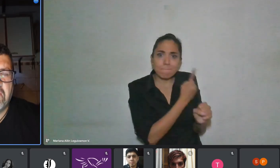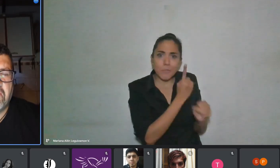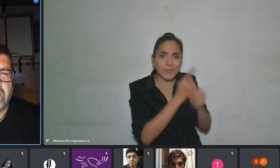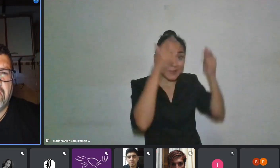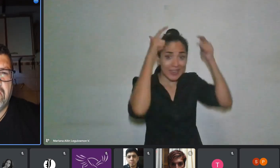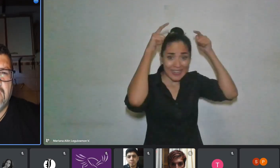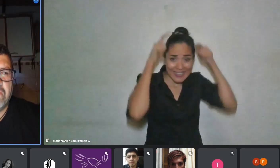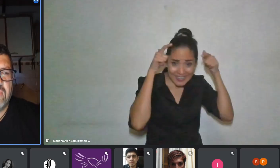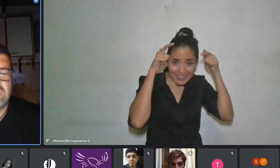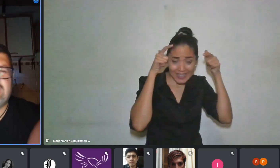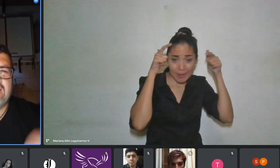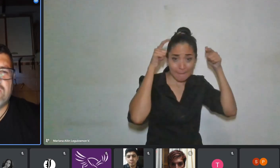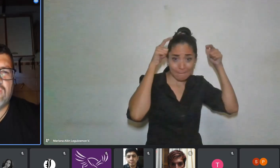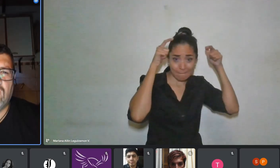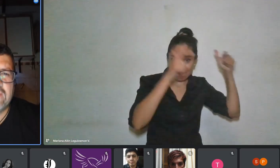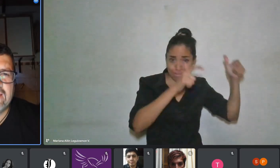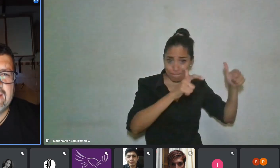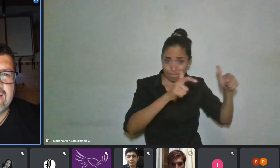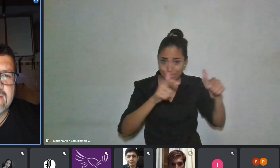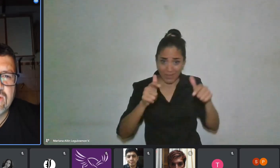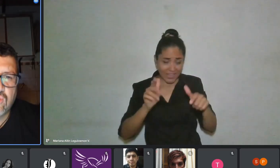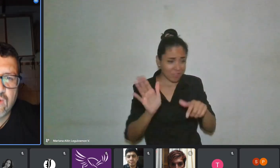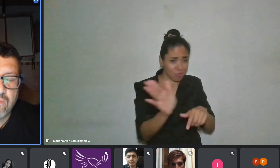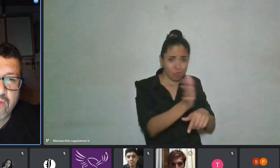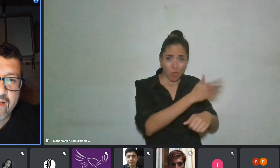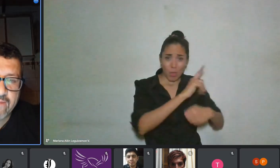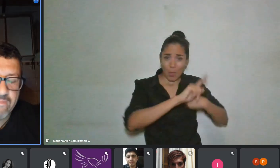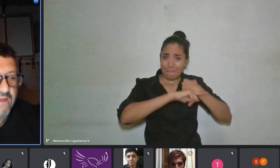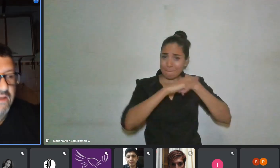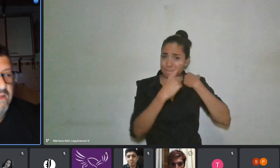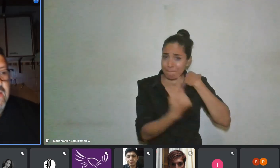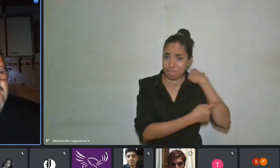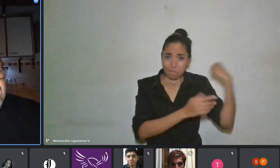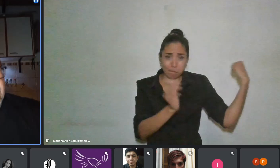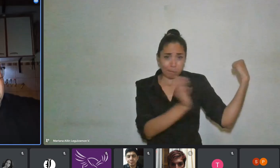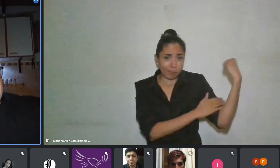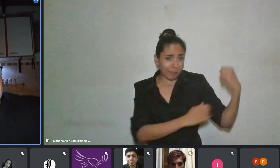una potestad absoluta de ejercicio del poder.